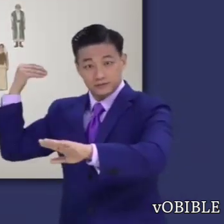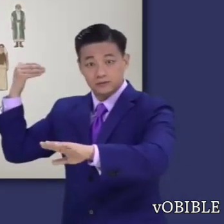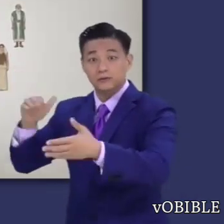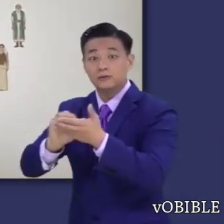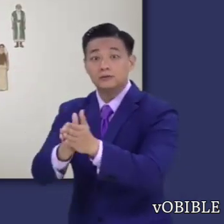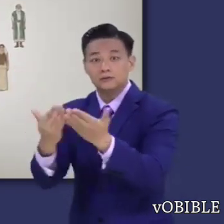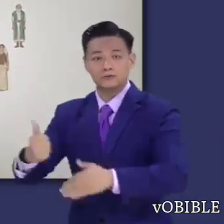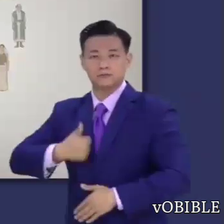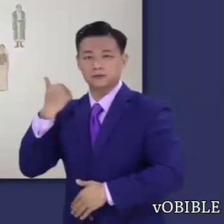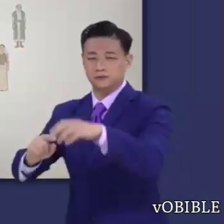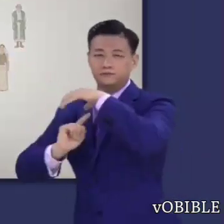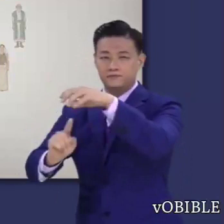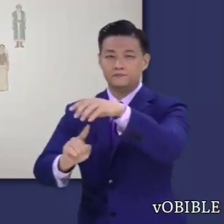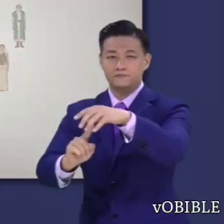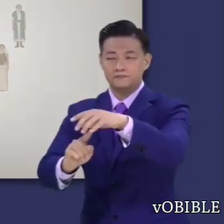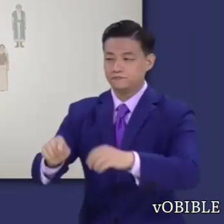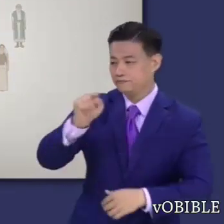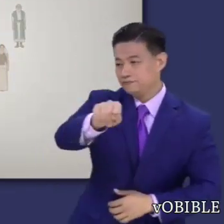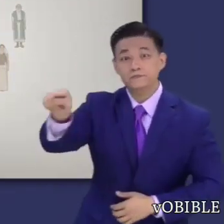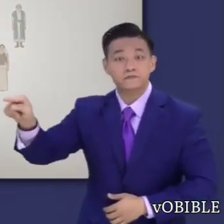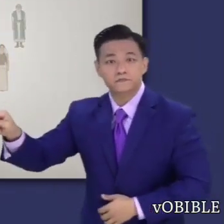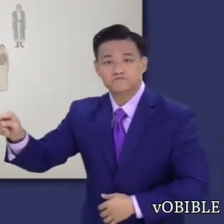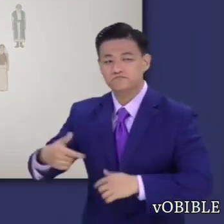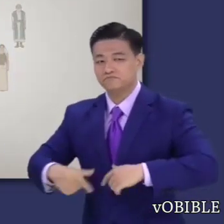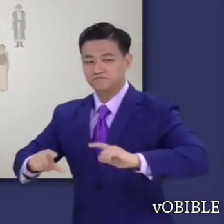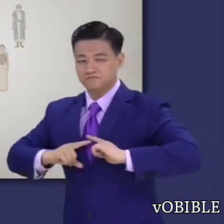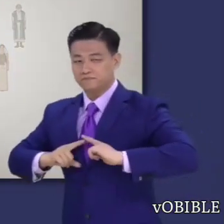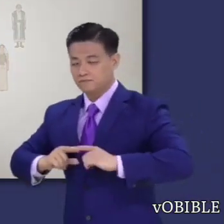经预告会有假导师引入使人灭亡的教派，